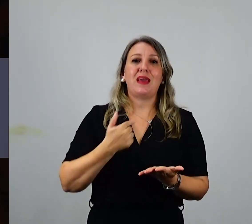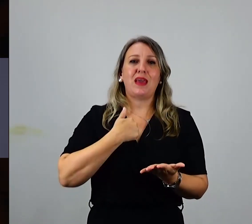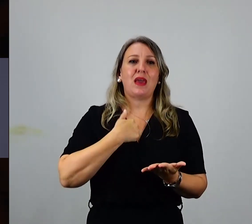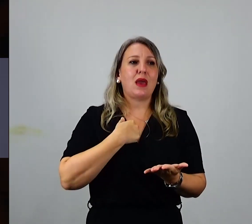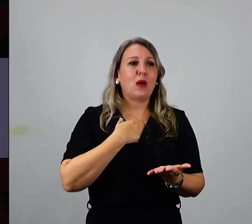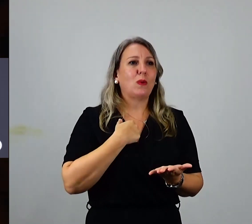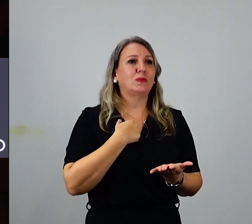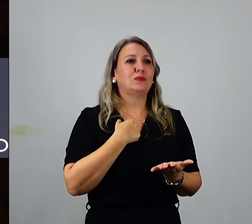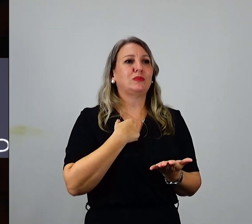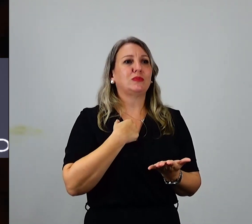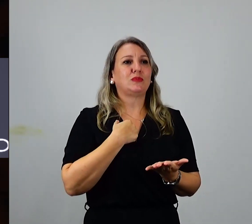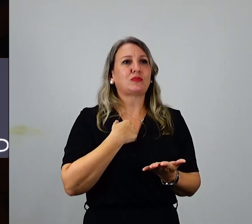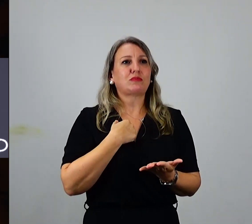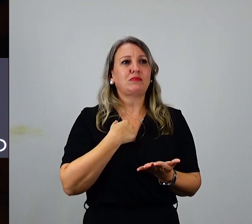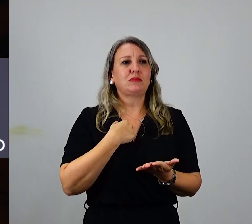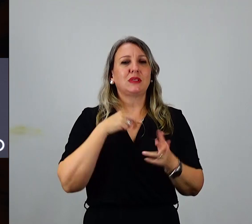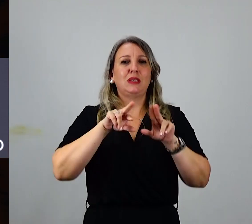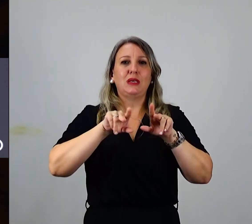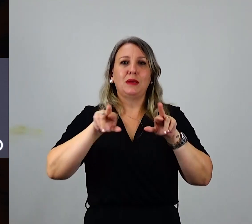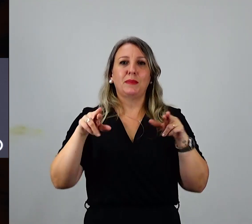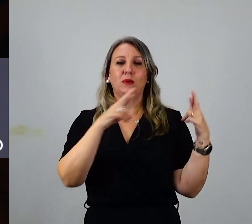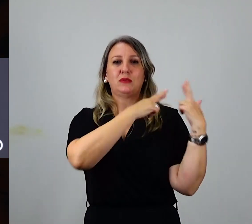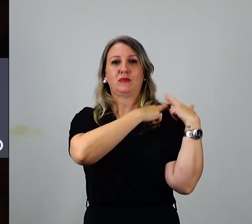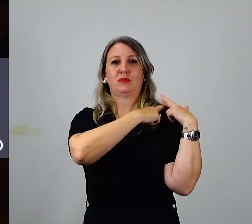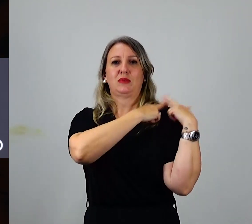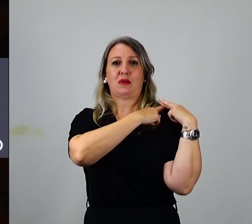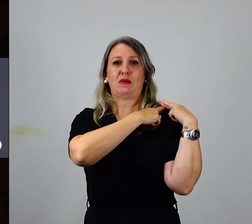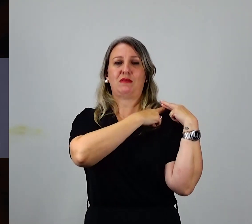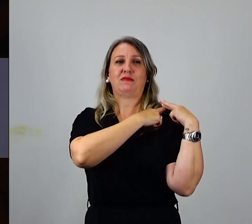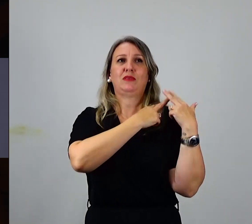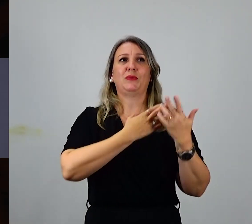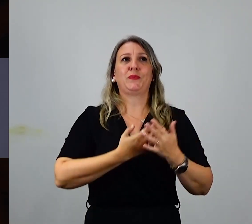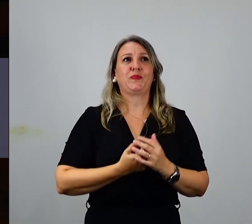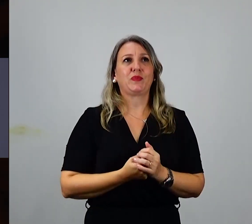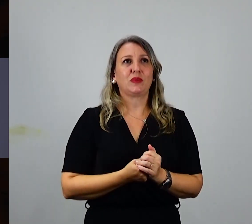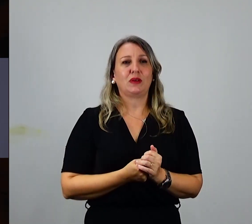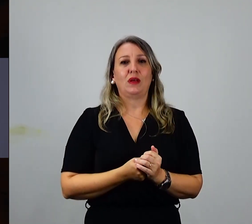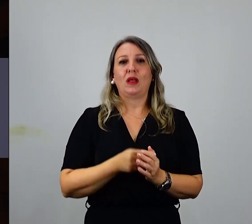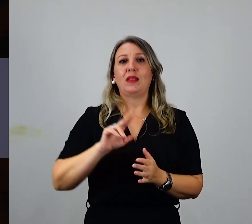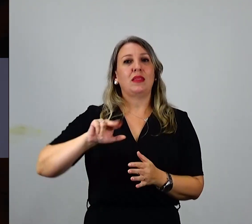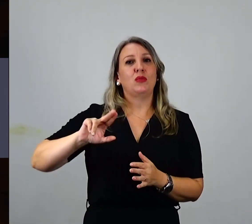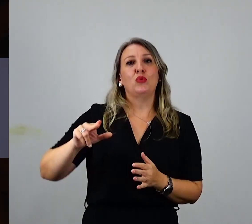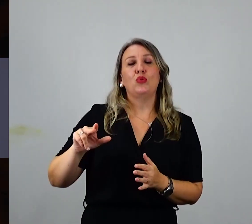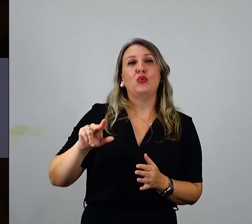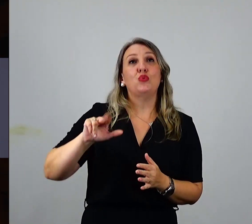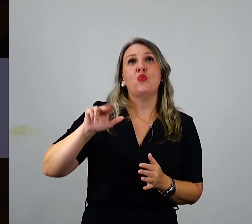somos borboletas. Está na hora de eu parar?